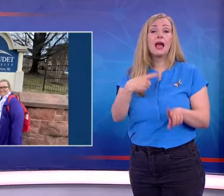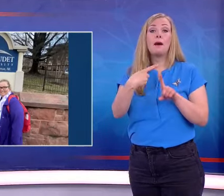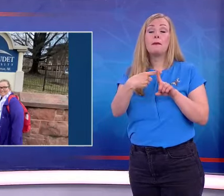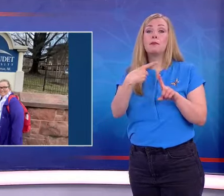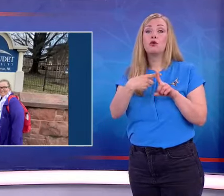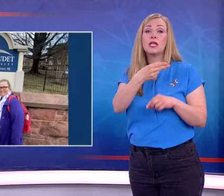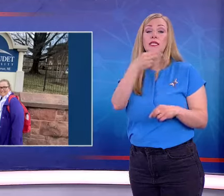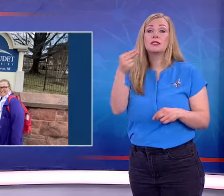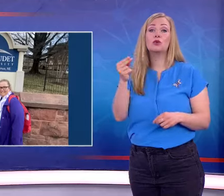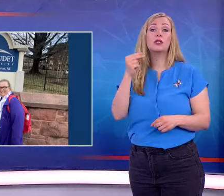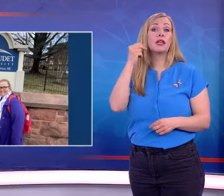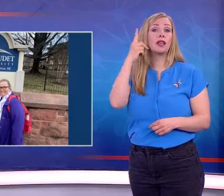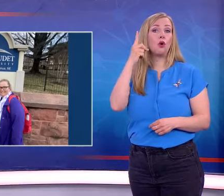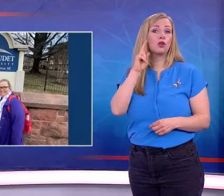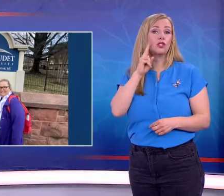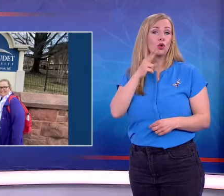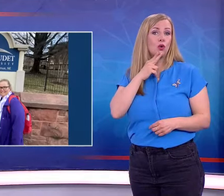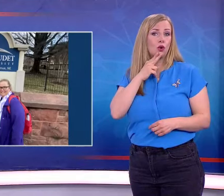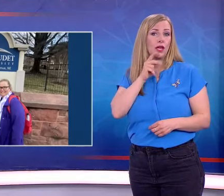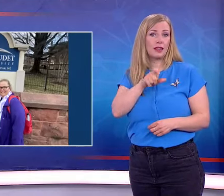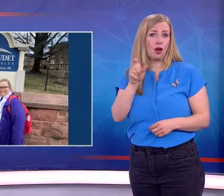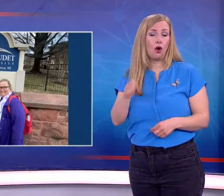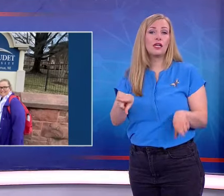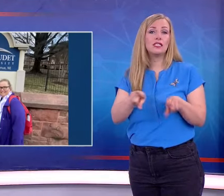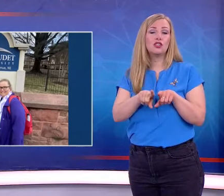хора и Академията Анди и Ая.